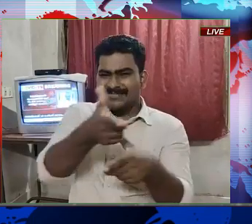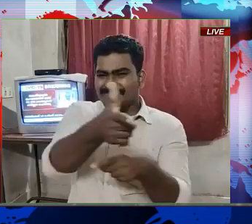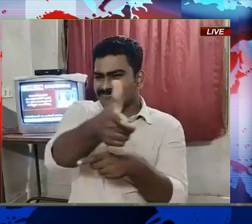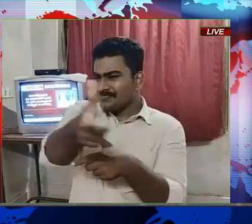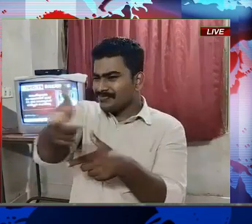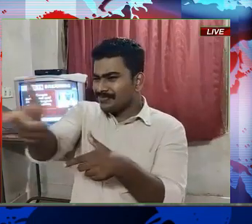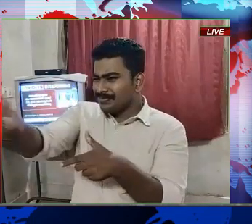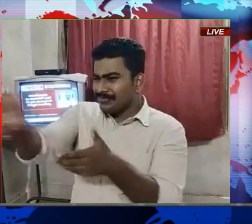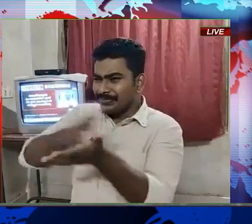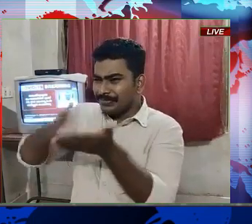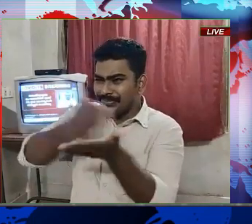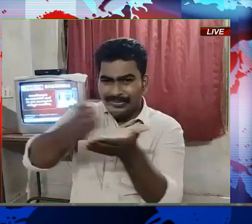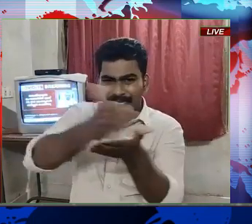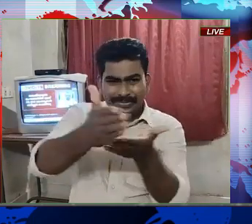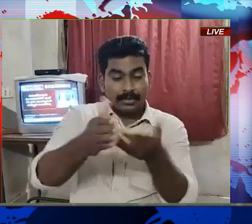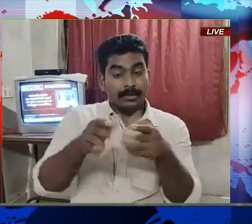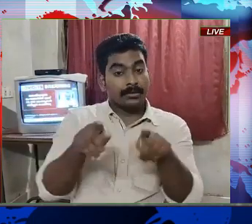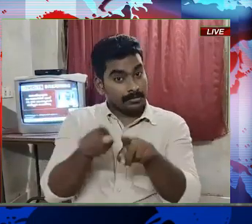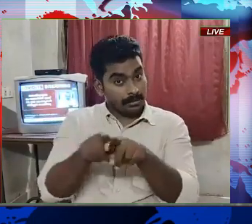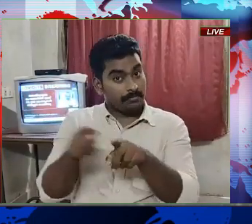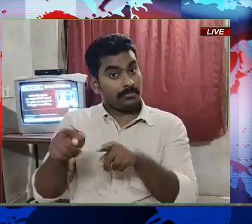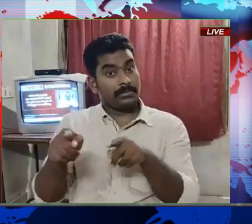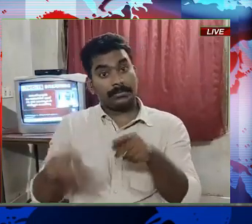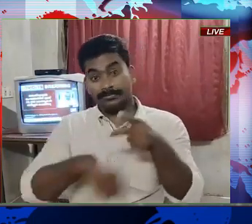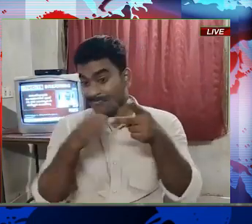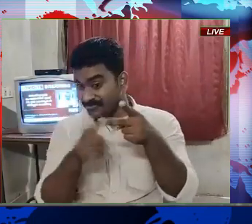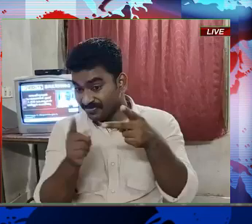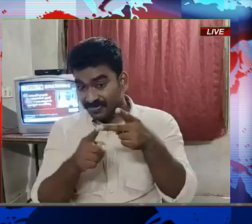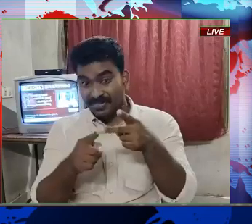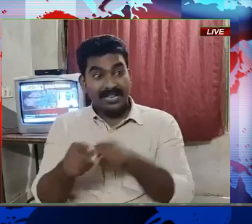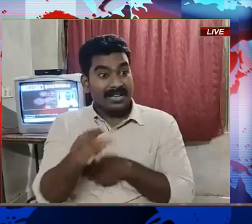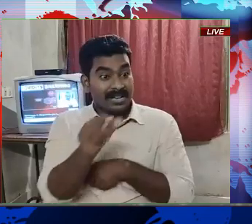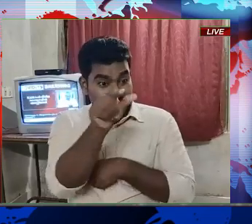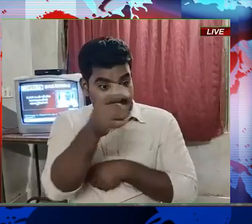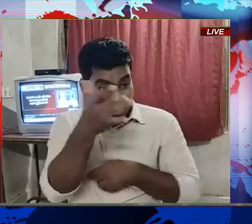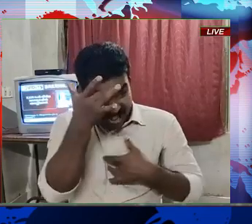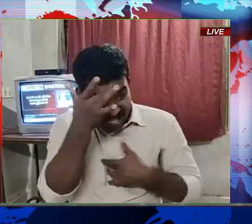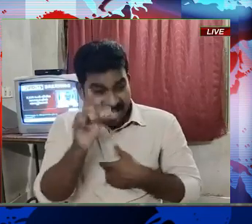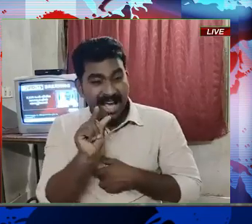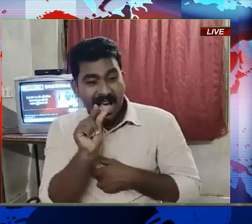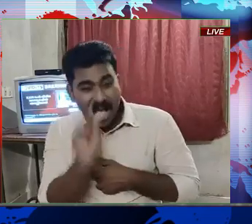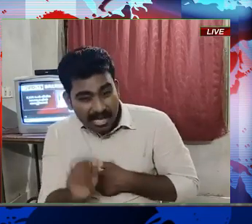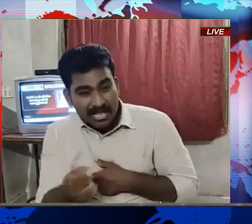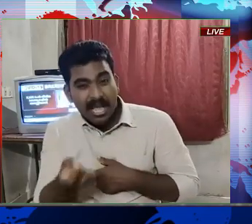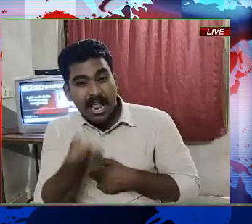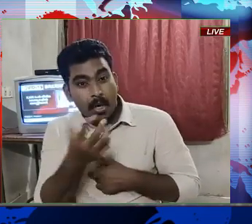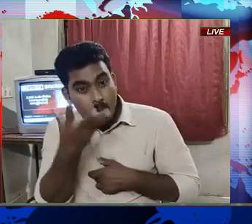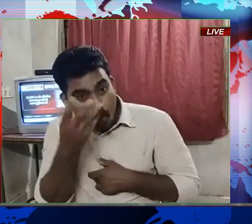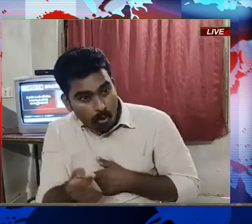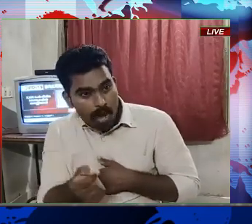ക്രമീകരണമാണ് ഒരുക്കുന്നത്. അതിനുള്ള ഒരു IT സംവിധാനം ഒരുക്കിയിട്ടുണ്ട്.